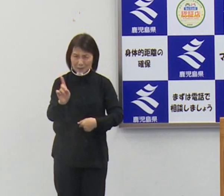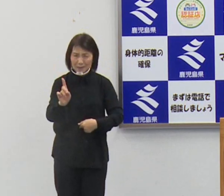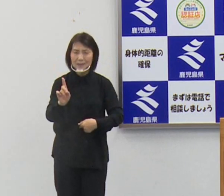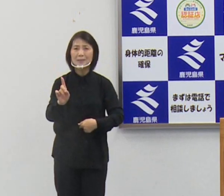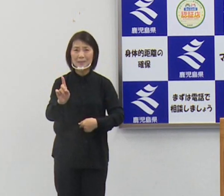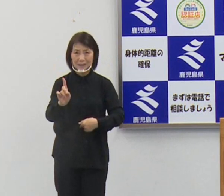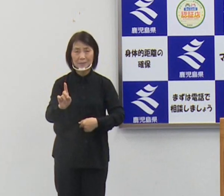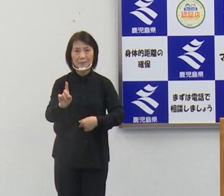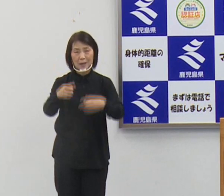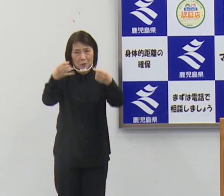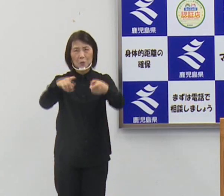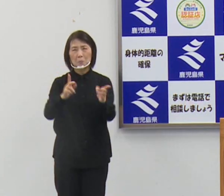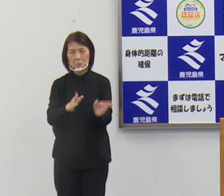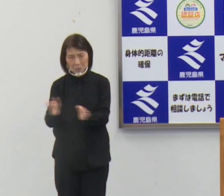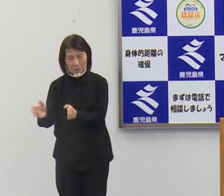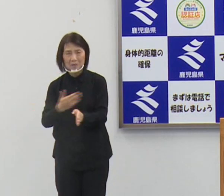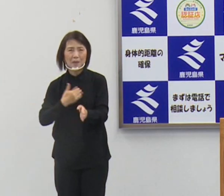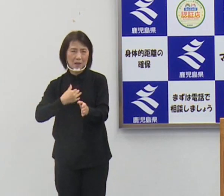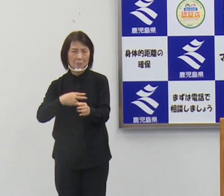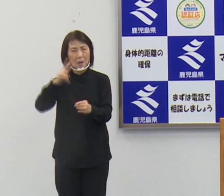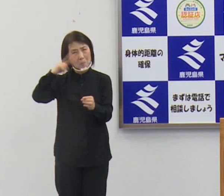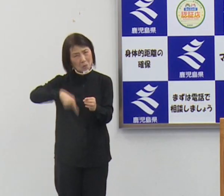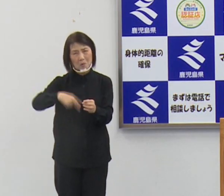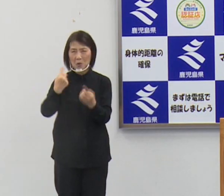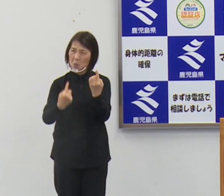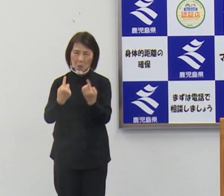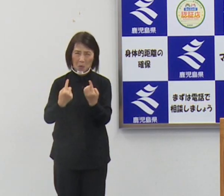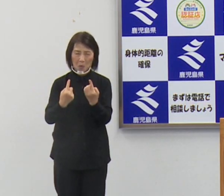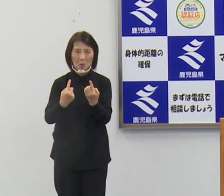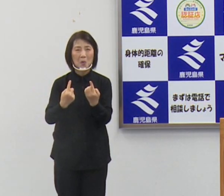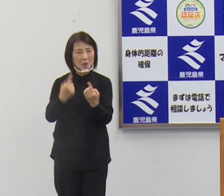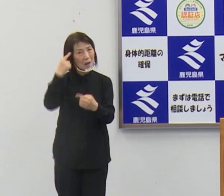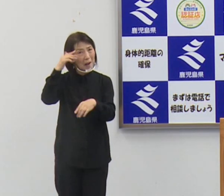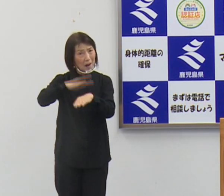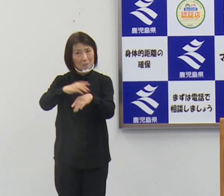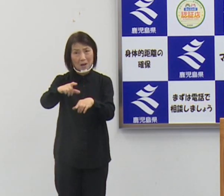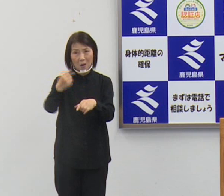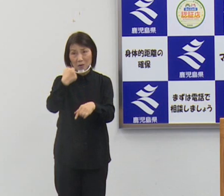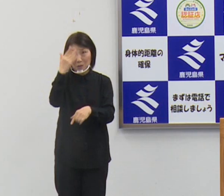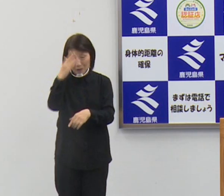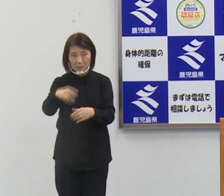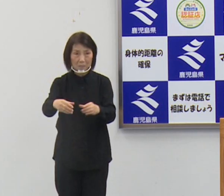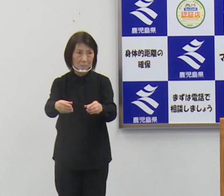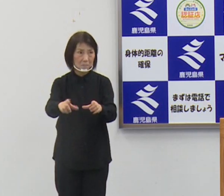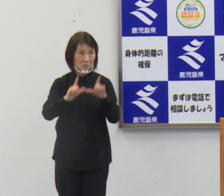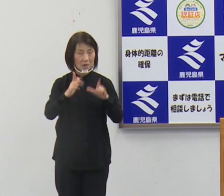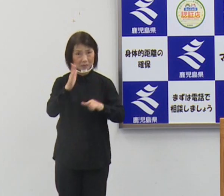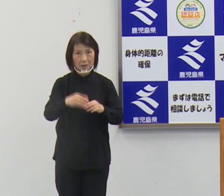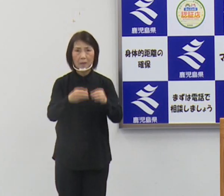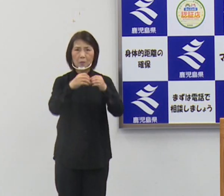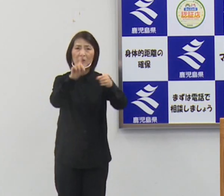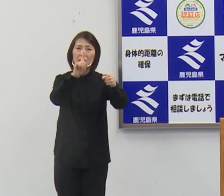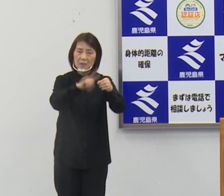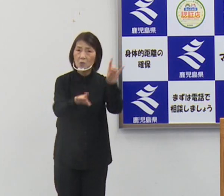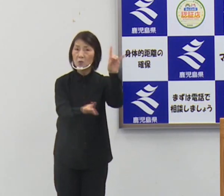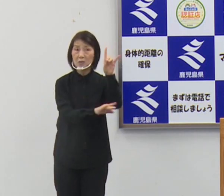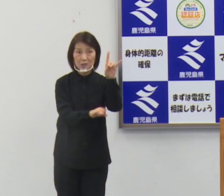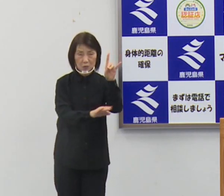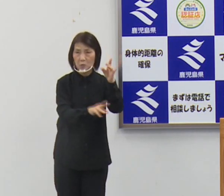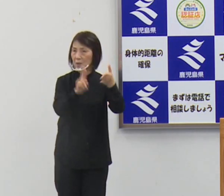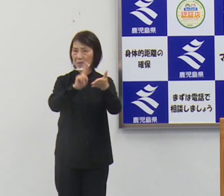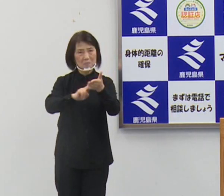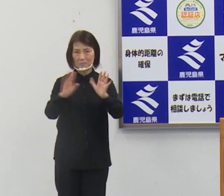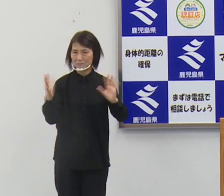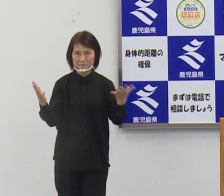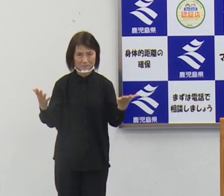供を、許せるのか認められるのか、お考えがあれば教えてください。 具体的なその数値的な基準というのを今決めている